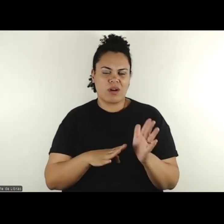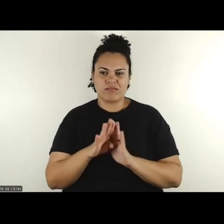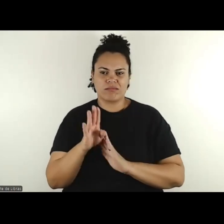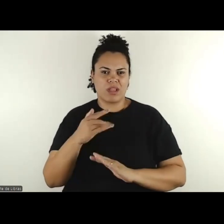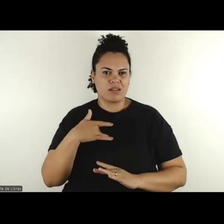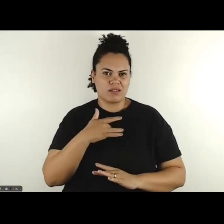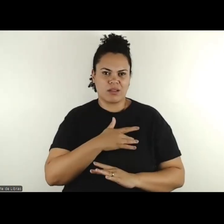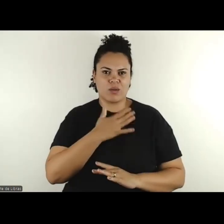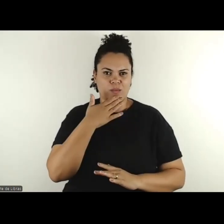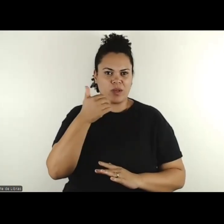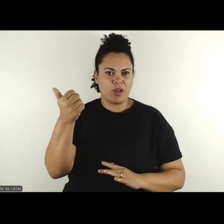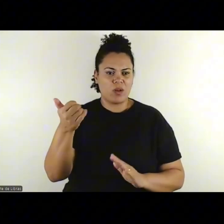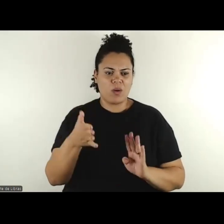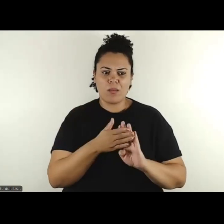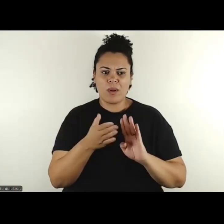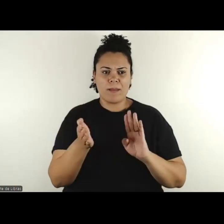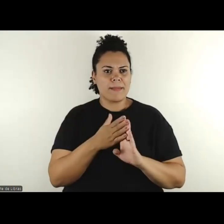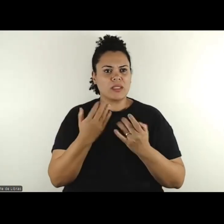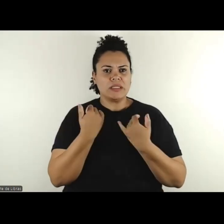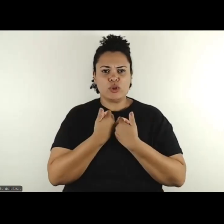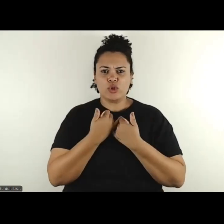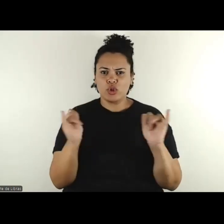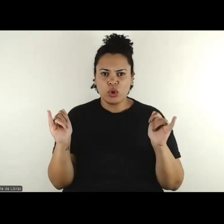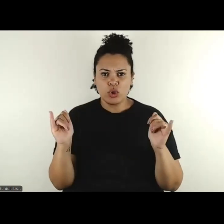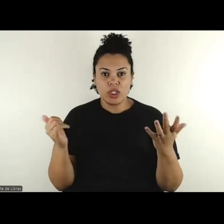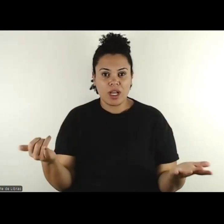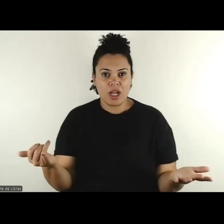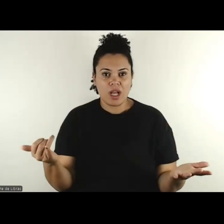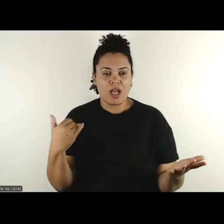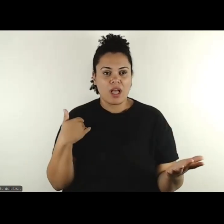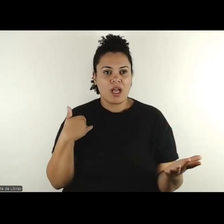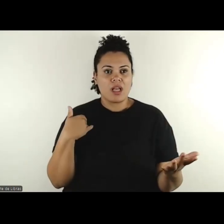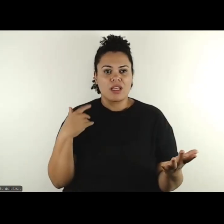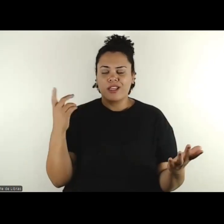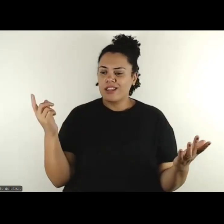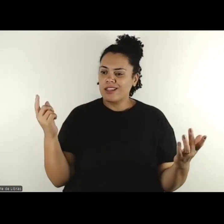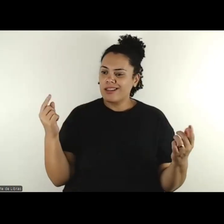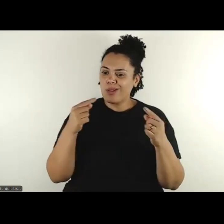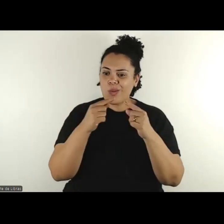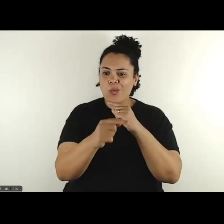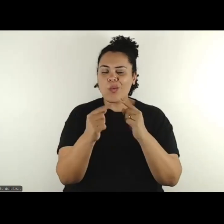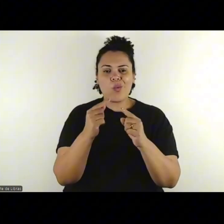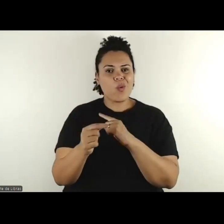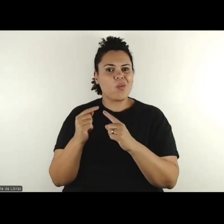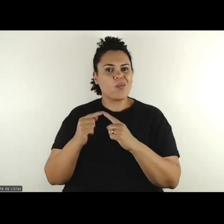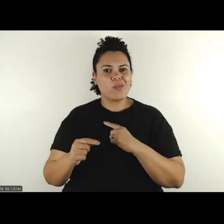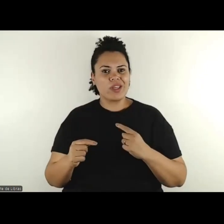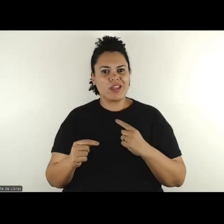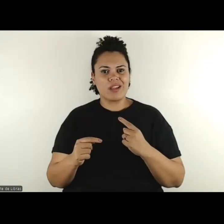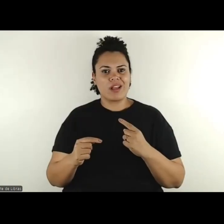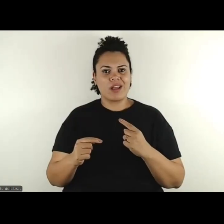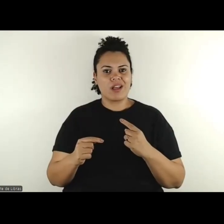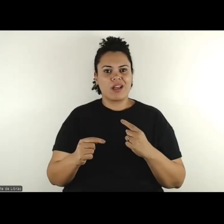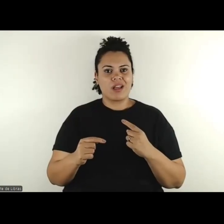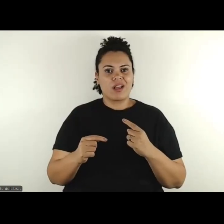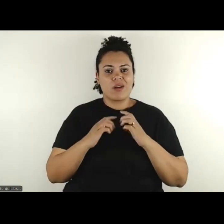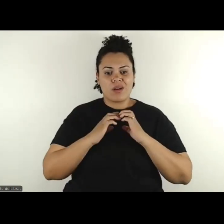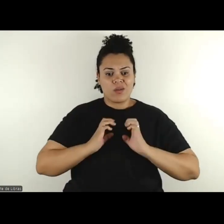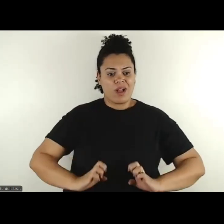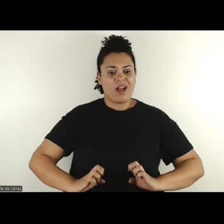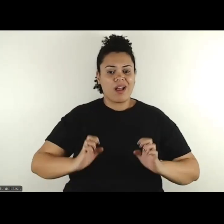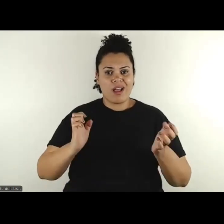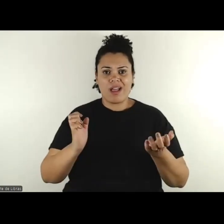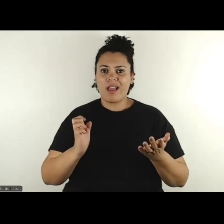vai se chocar, que vai bater de frente com os princípios fundamentais do nosso Código de Ética, né? Que vai bater